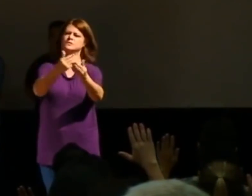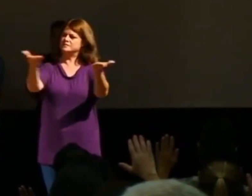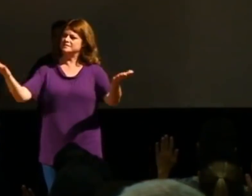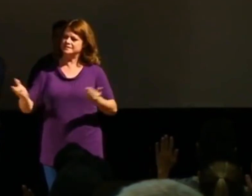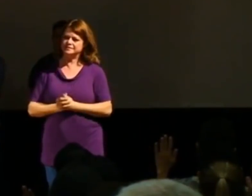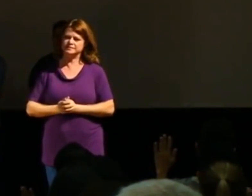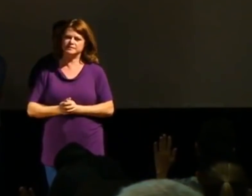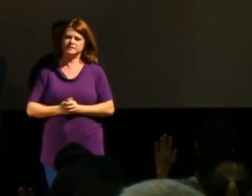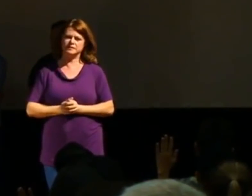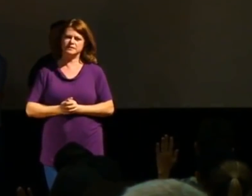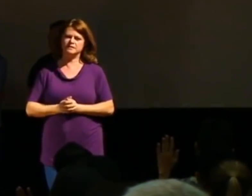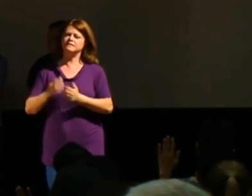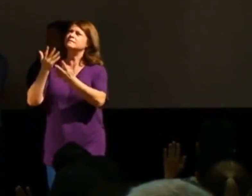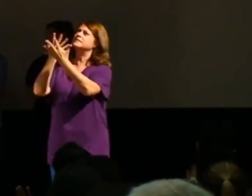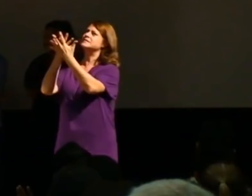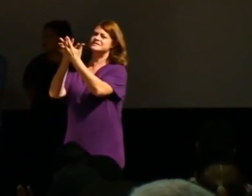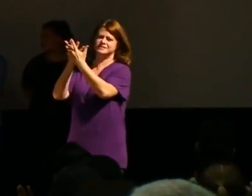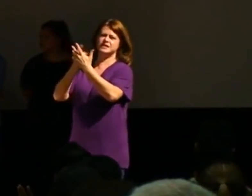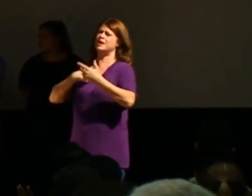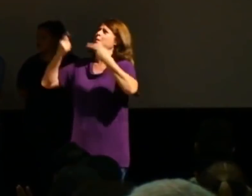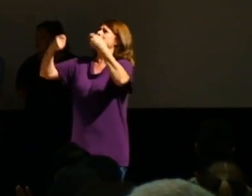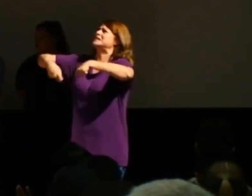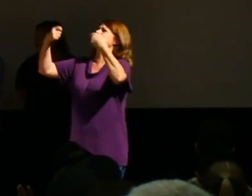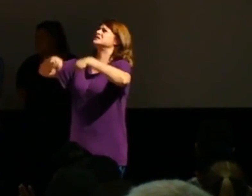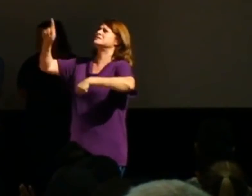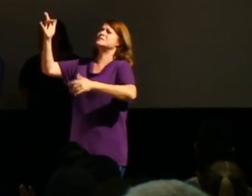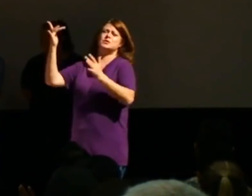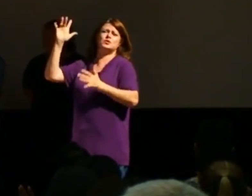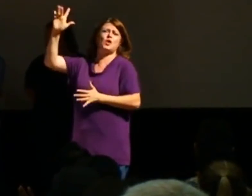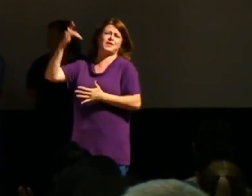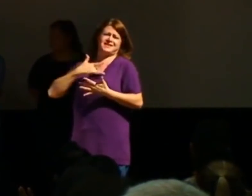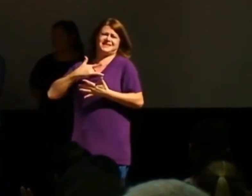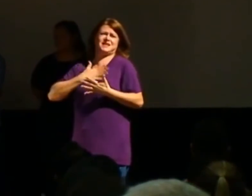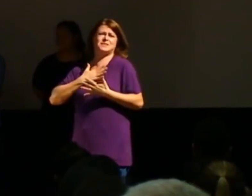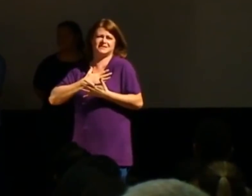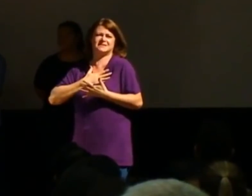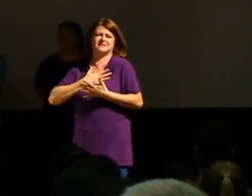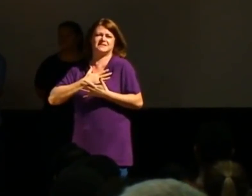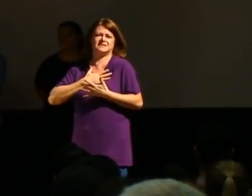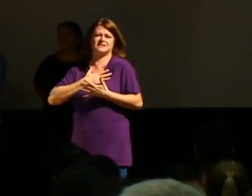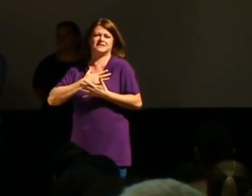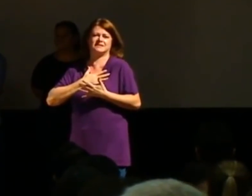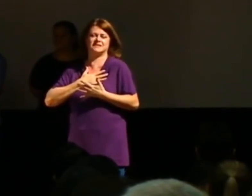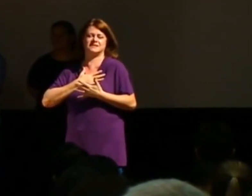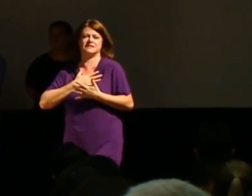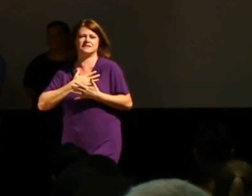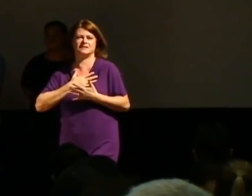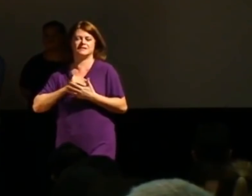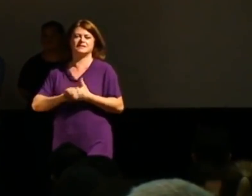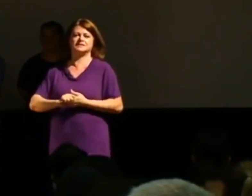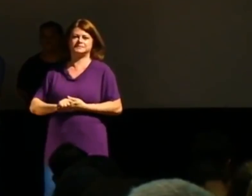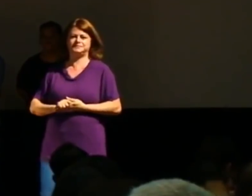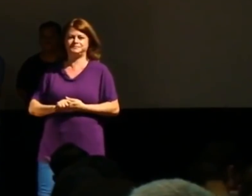assim, eu preciso que Deus me toque. É importante você dizer isso. É importante você sinalizar isso. Pode abaixar sua mão.